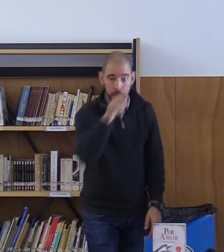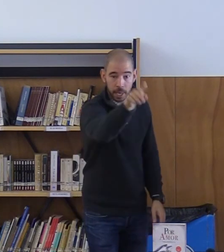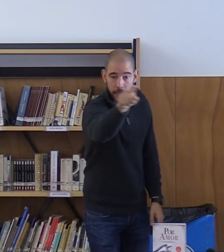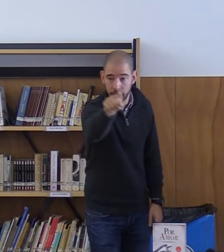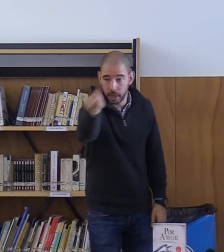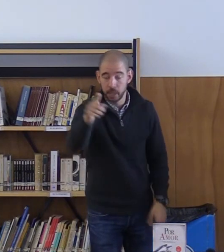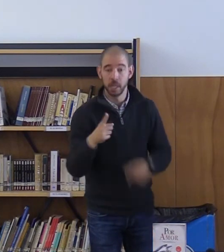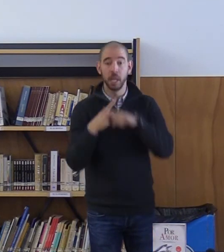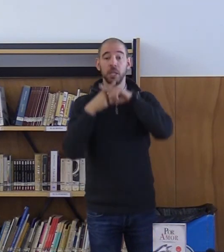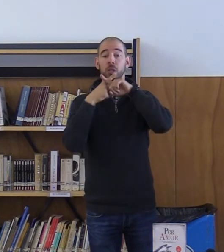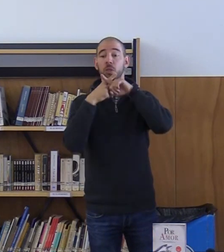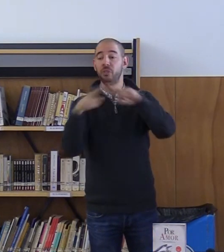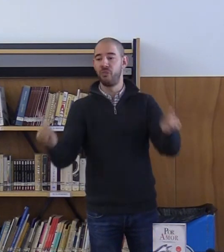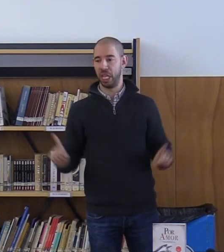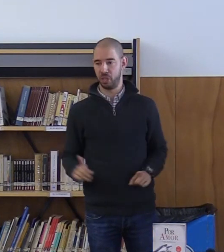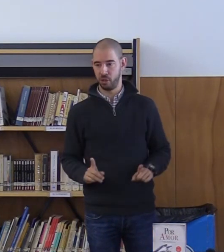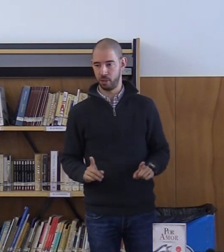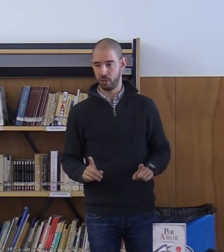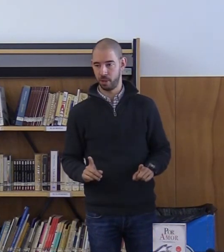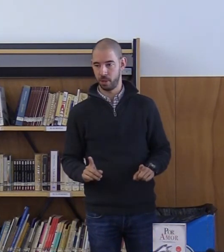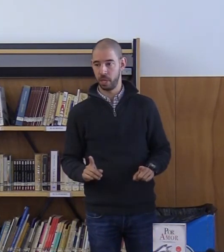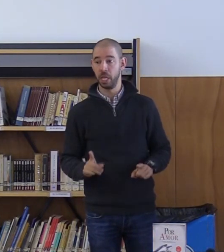Eu e eles